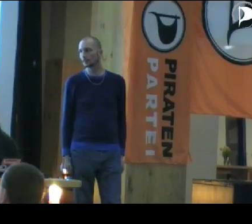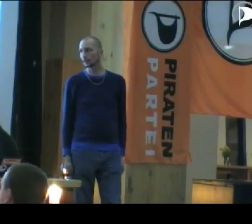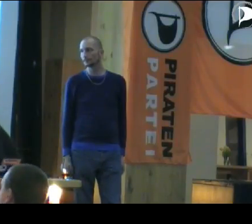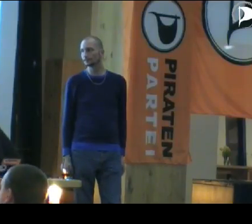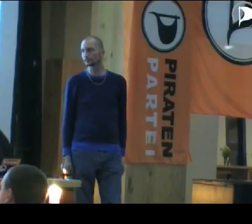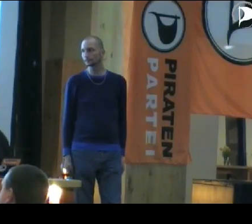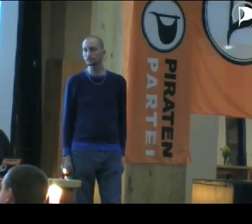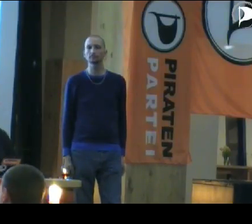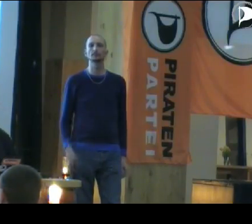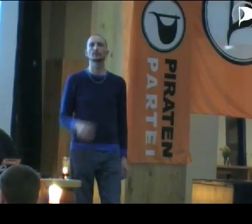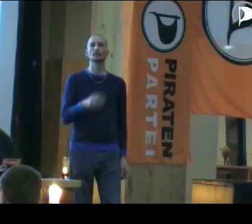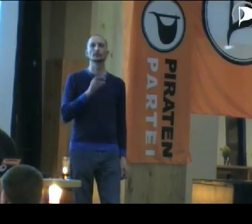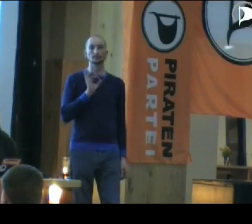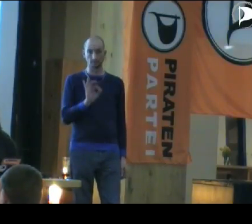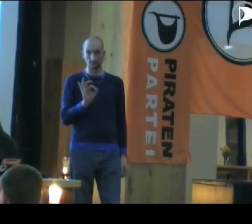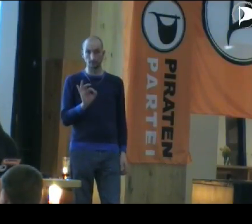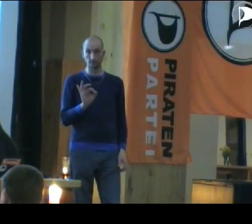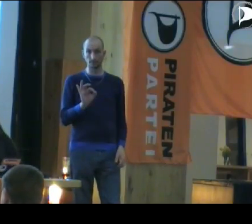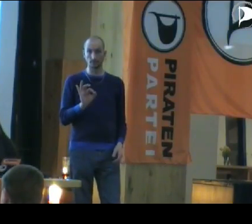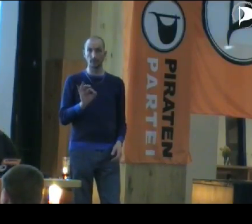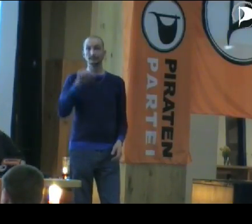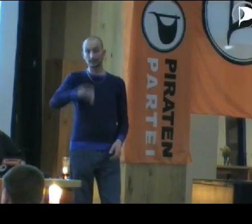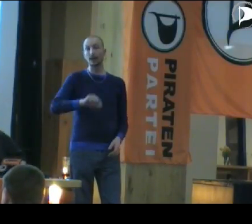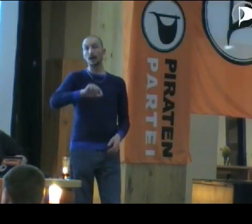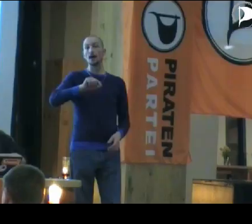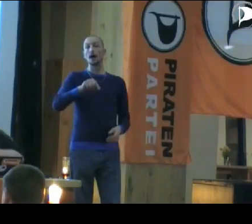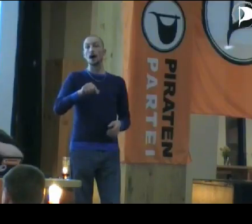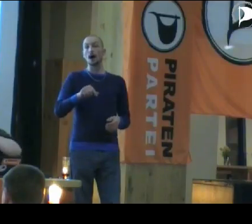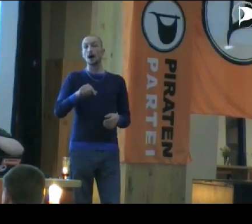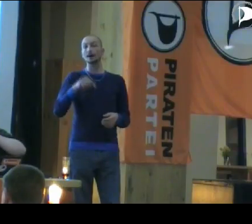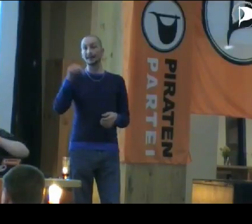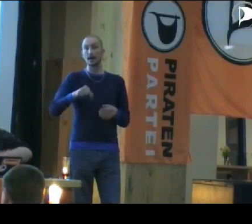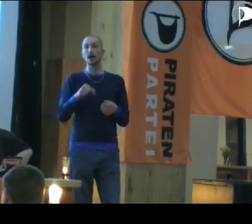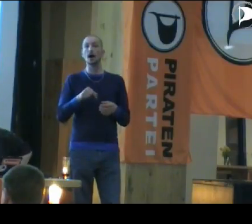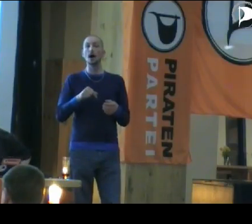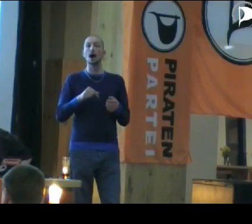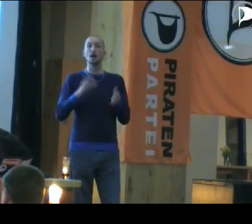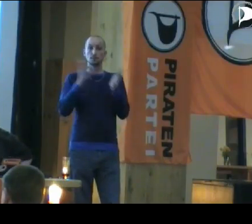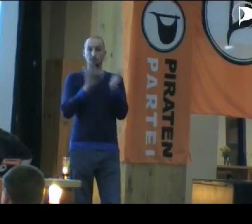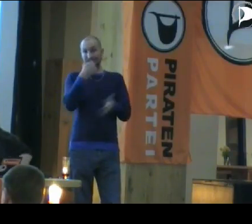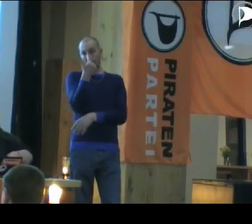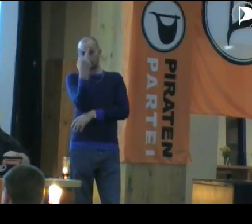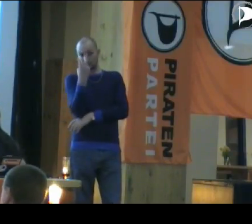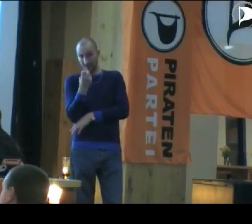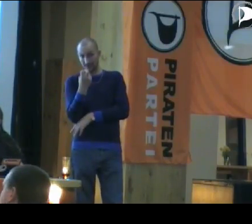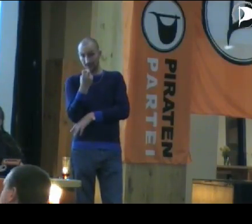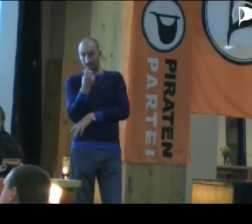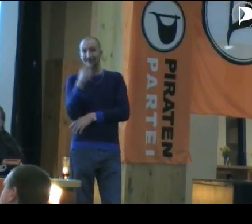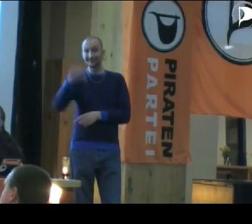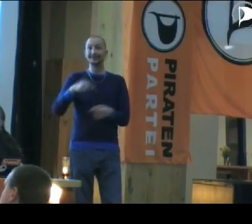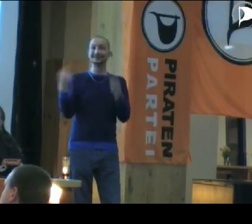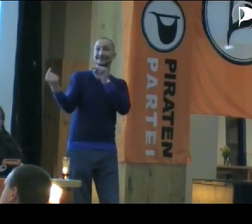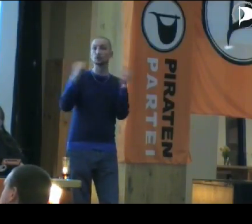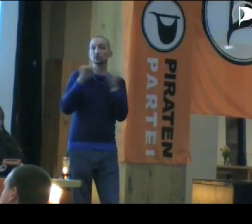gut position 21 jetzt wird es witzig diskussion